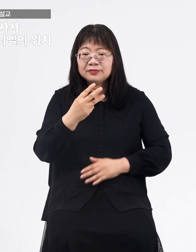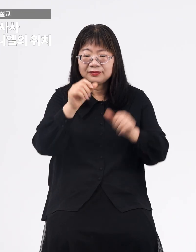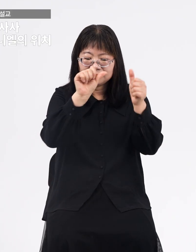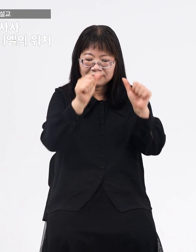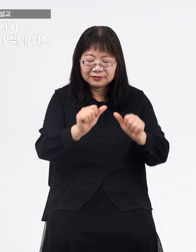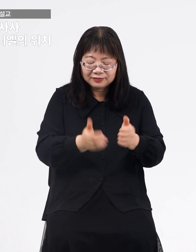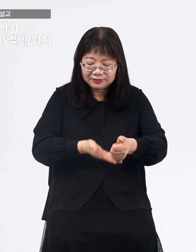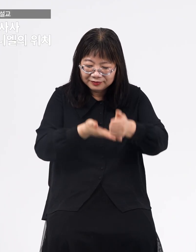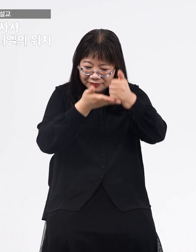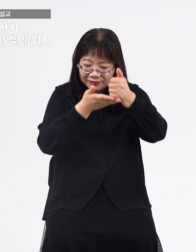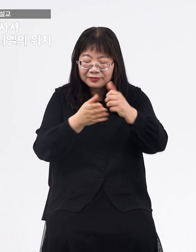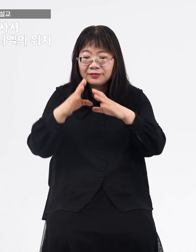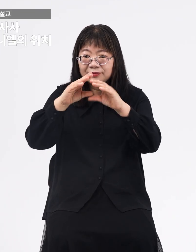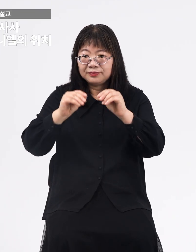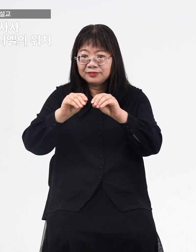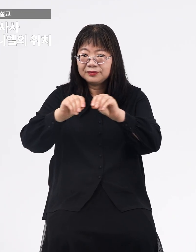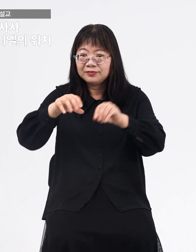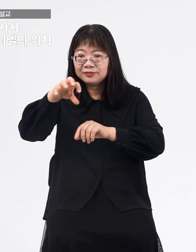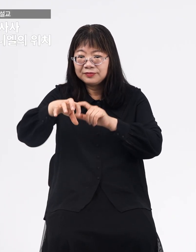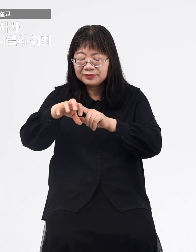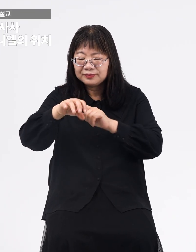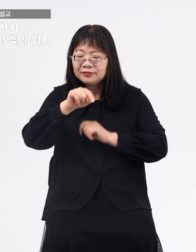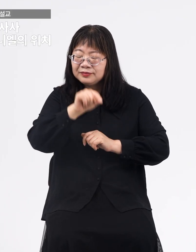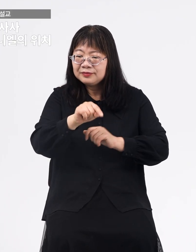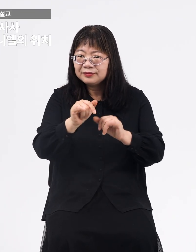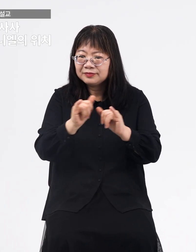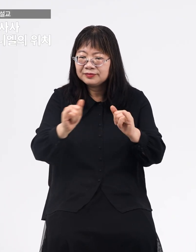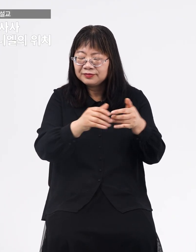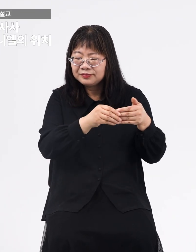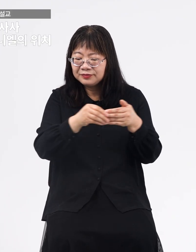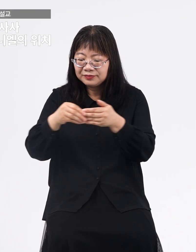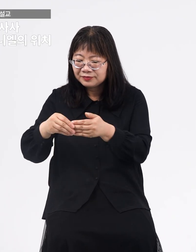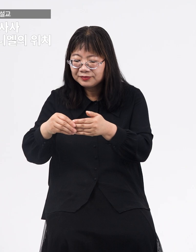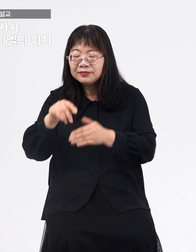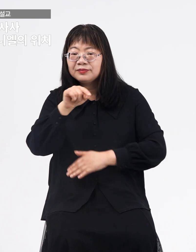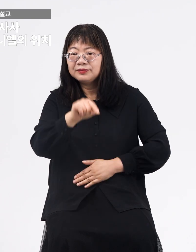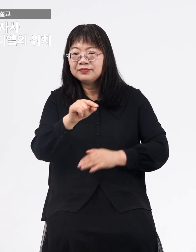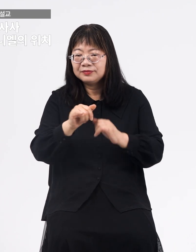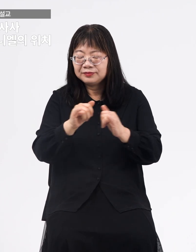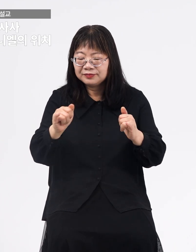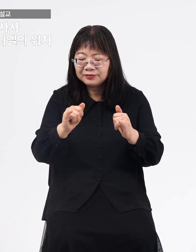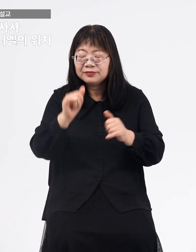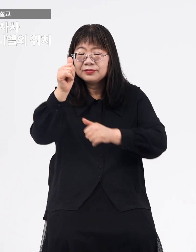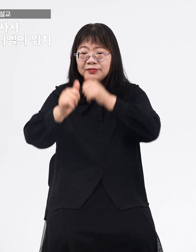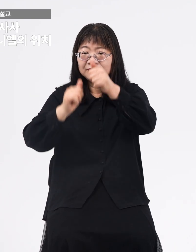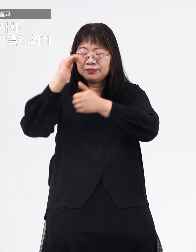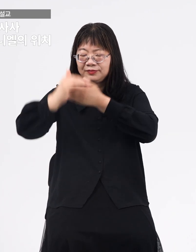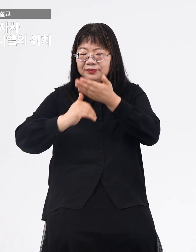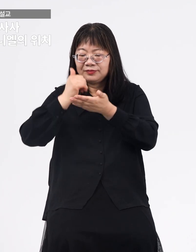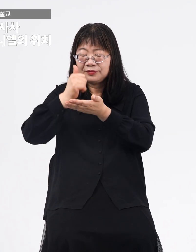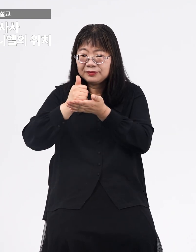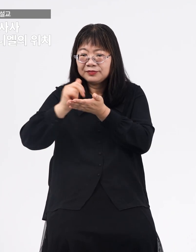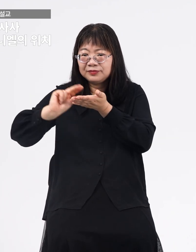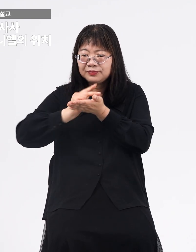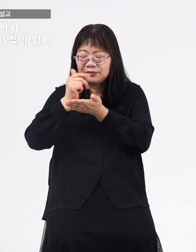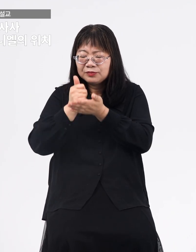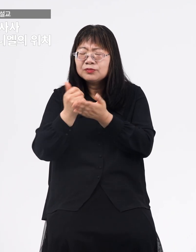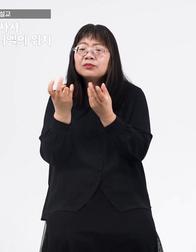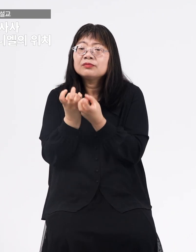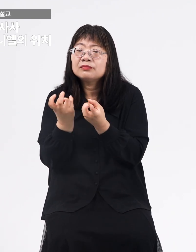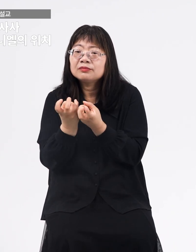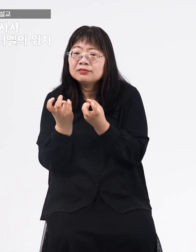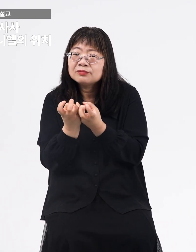섬기며 애굽 땅에서 그들을 인도하여 내신 그들의 조상들의 하나님 여호와를